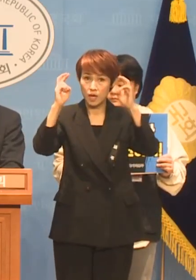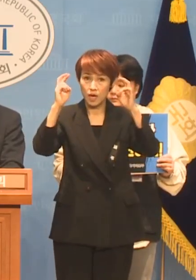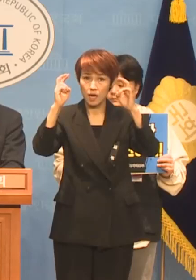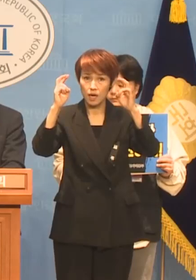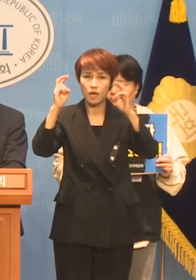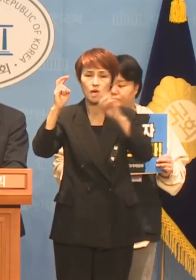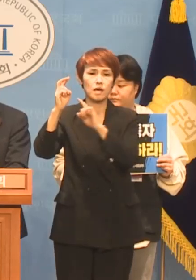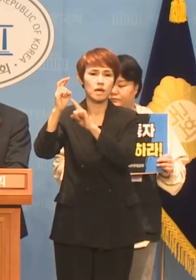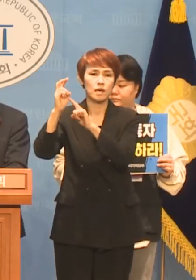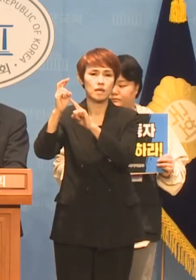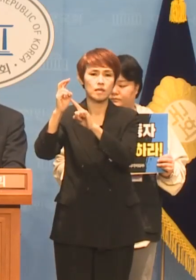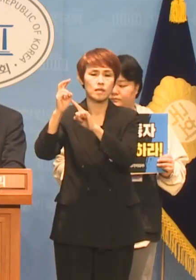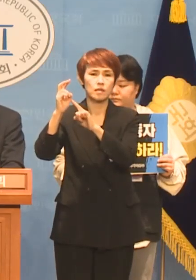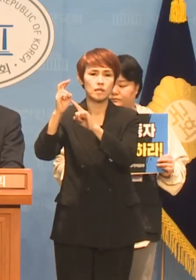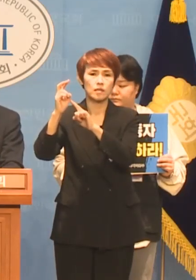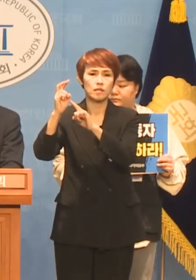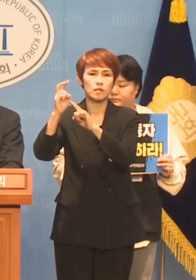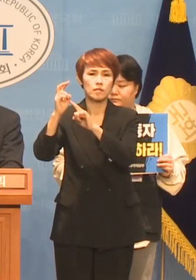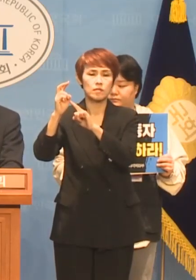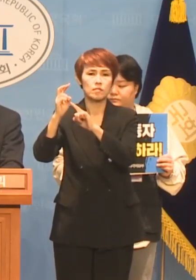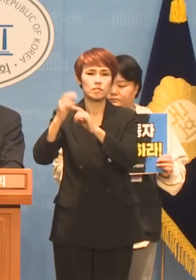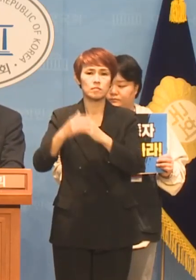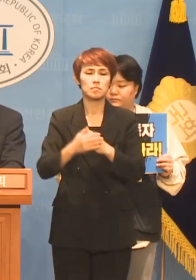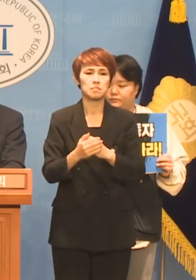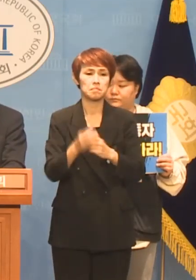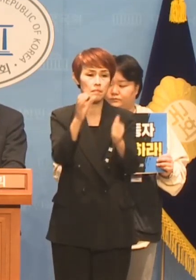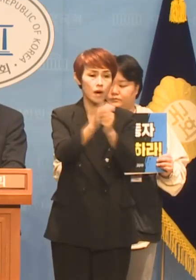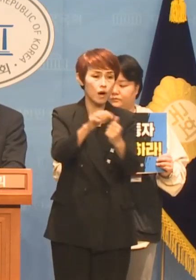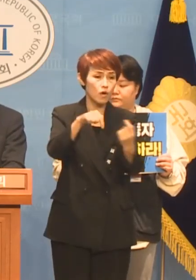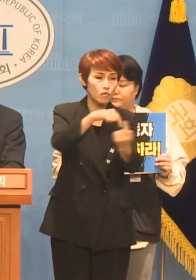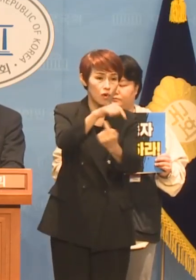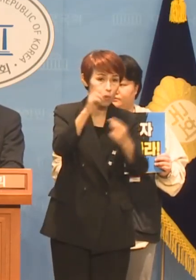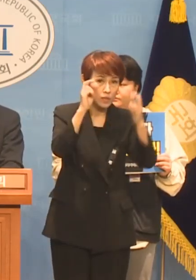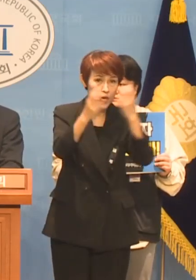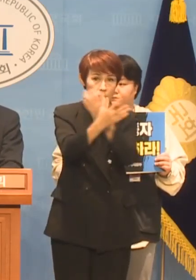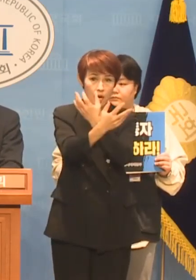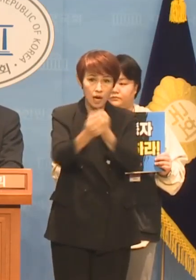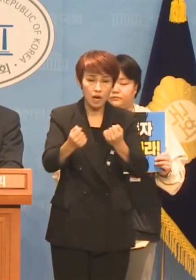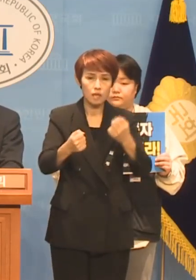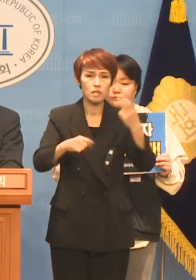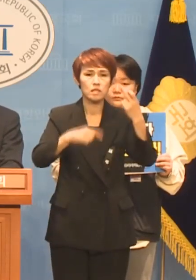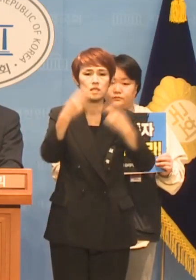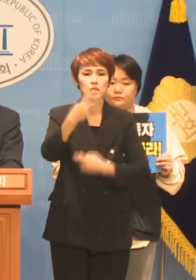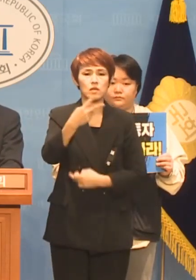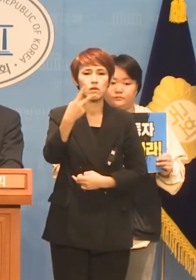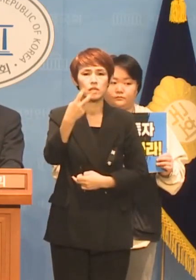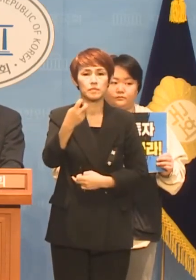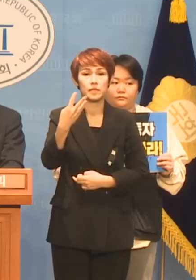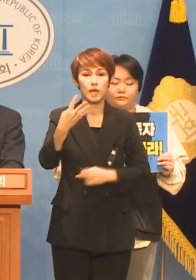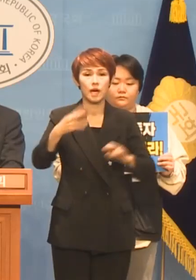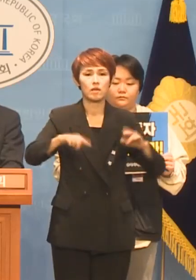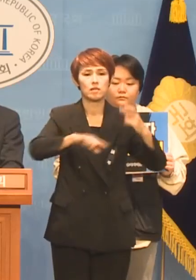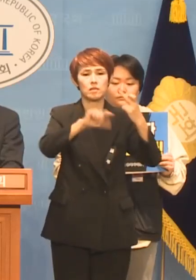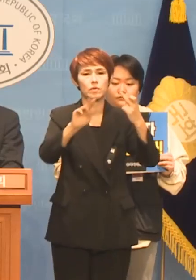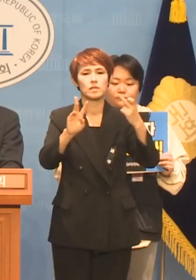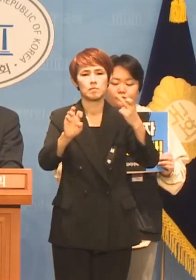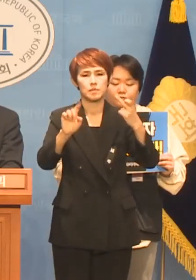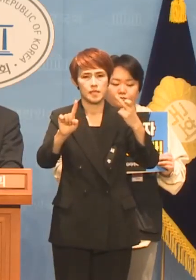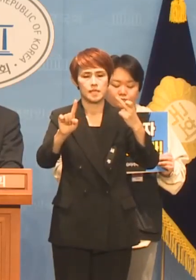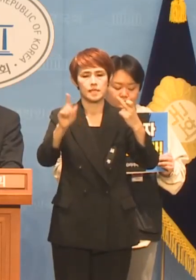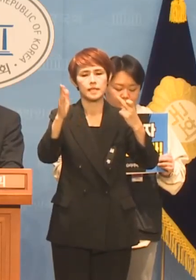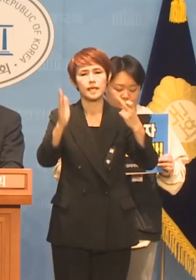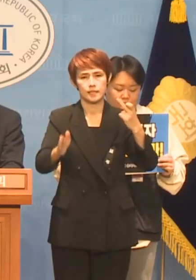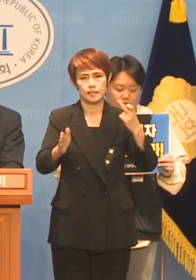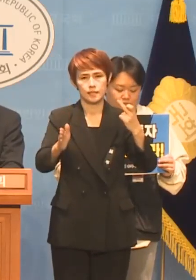오창 메가허브센터의 기존 위탁 운영업체 계약이 2024년 12월 31일로